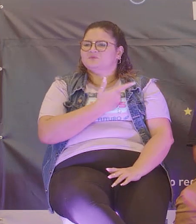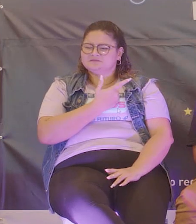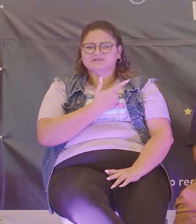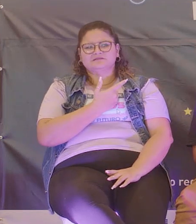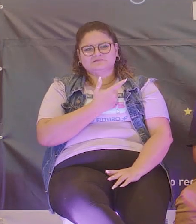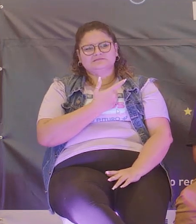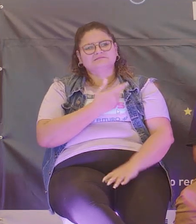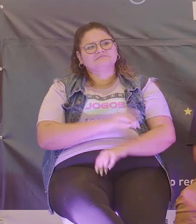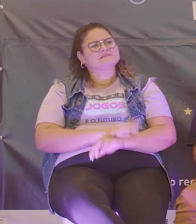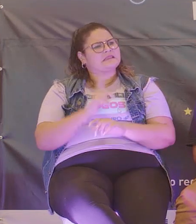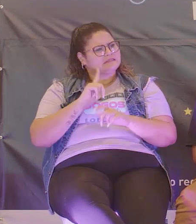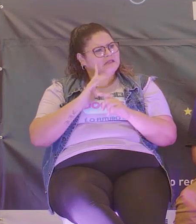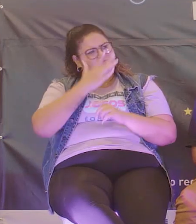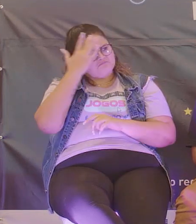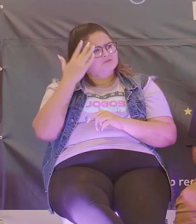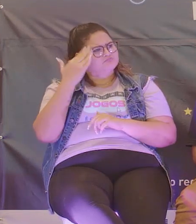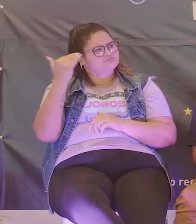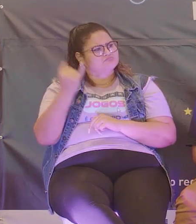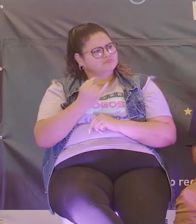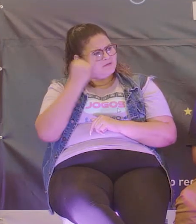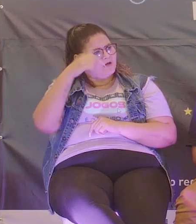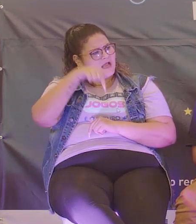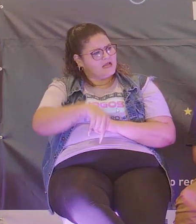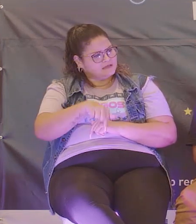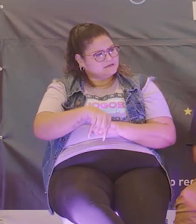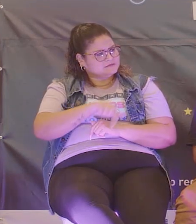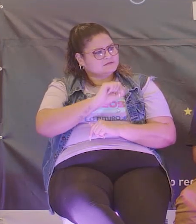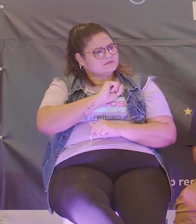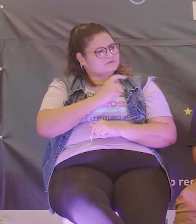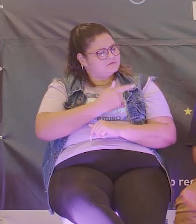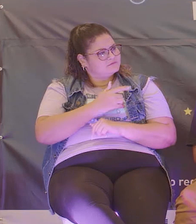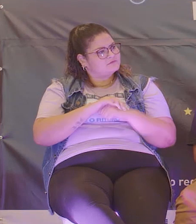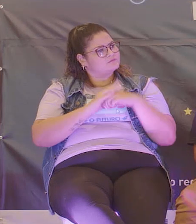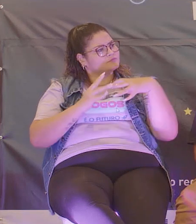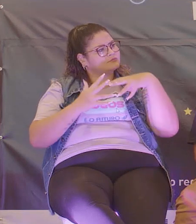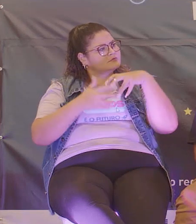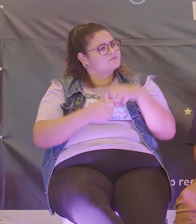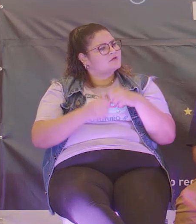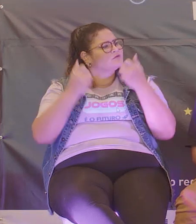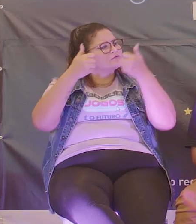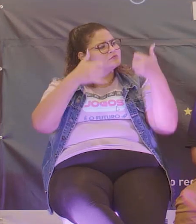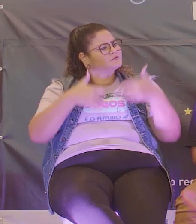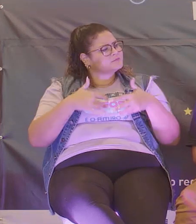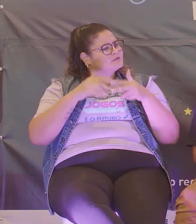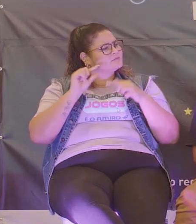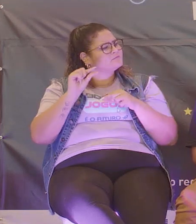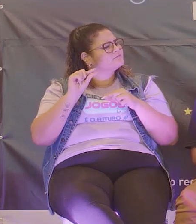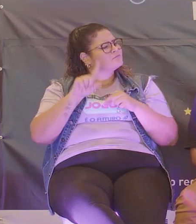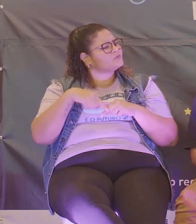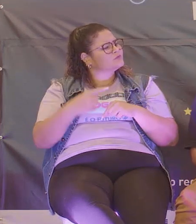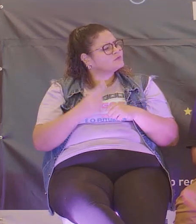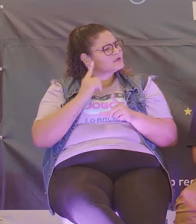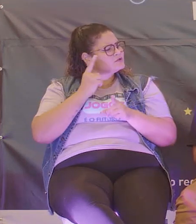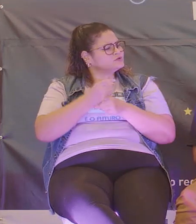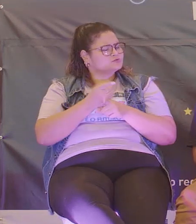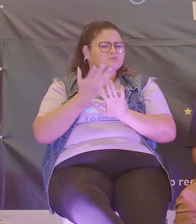um grande desenvolvedor aqui. E quais são os seus projetos futuros aí? Você pode falar um pouquinho pra gente aí? Né? Eu descobri aqui nos